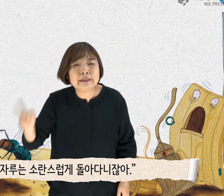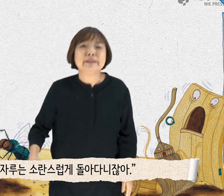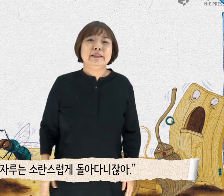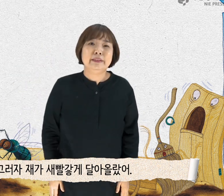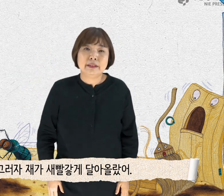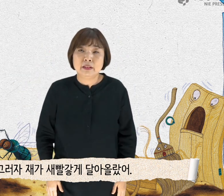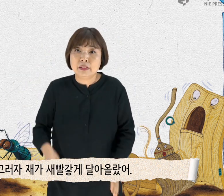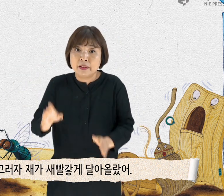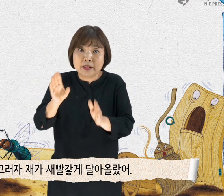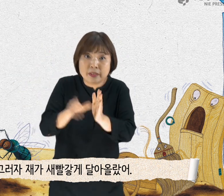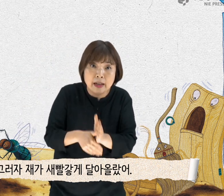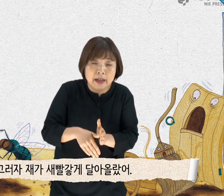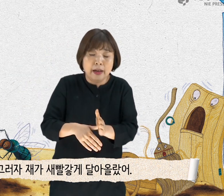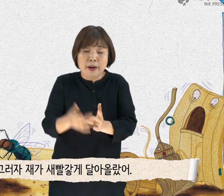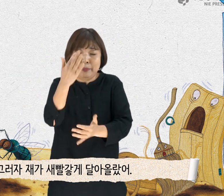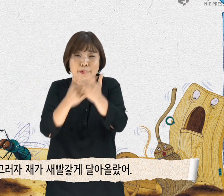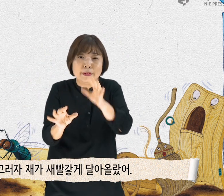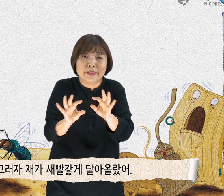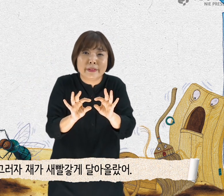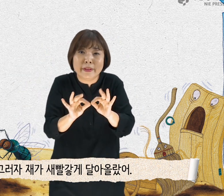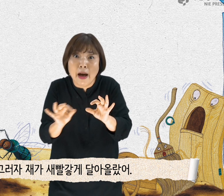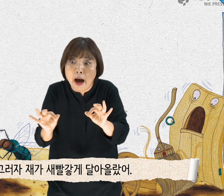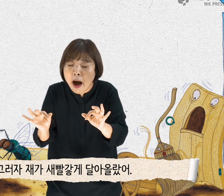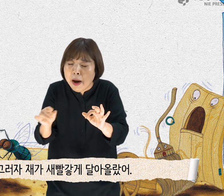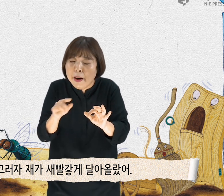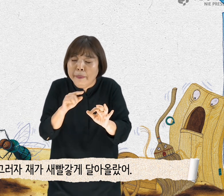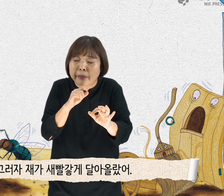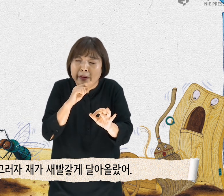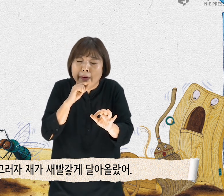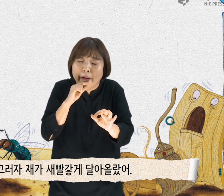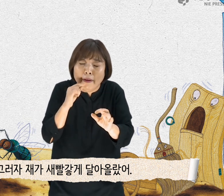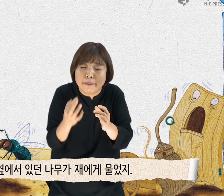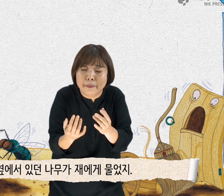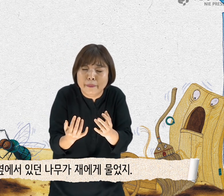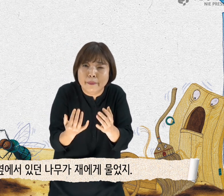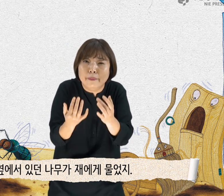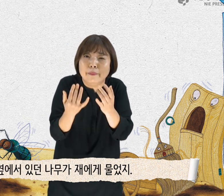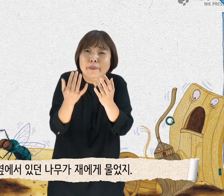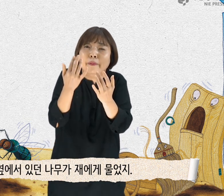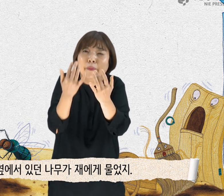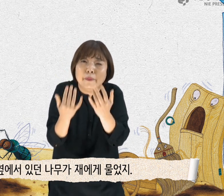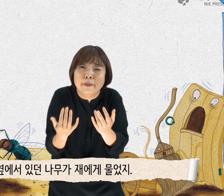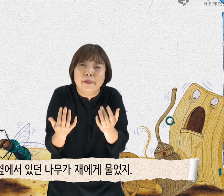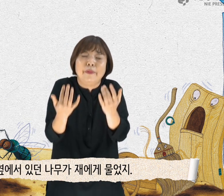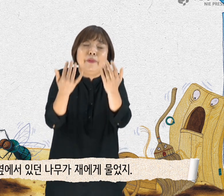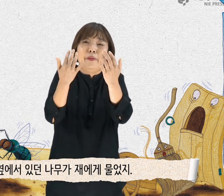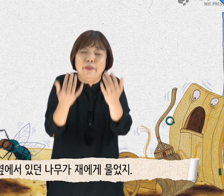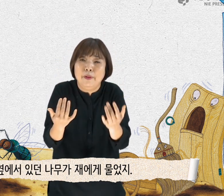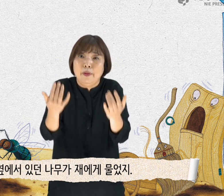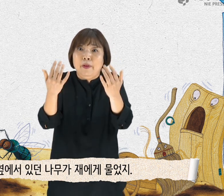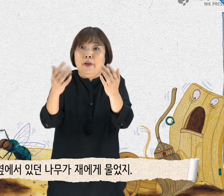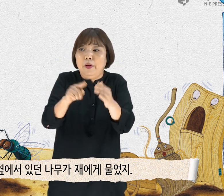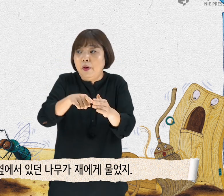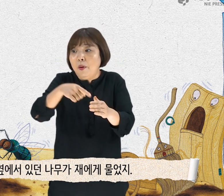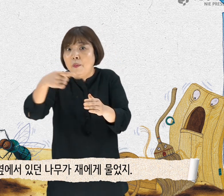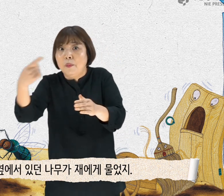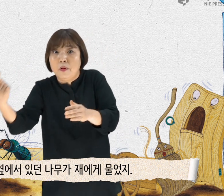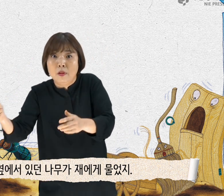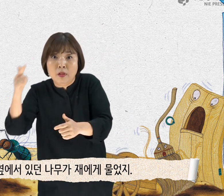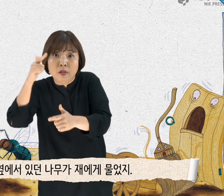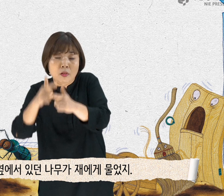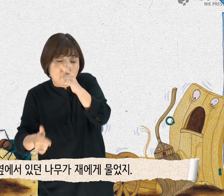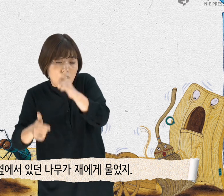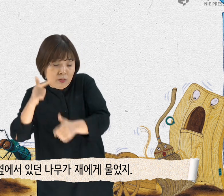돌아다니잖아. 그러자 쟤가 새빨갛게 달아올랐어. 옆에 서 있던